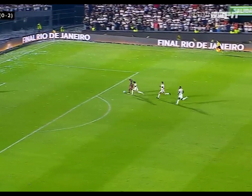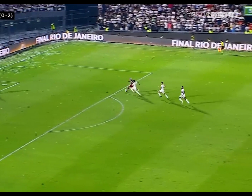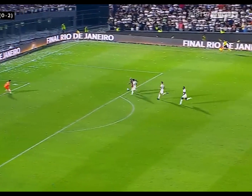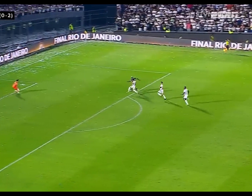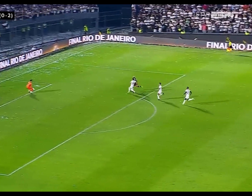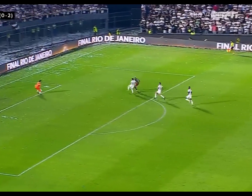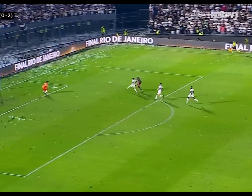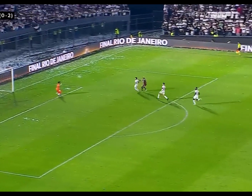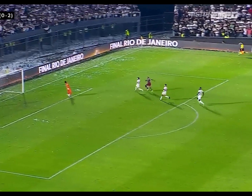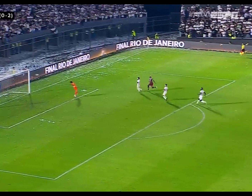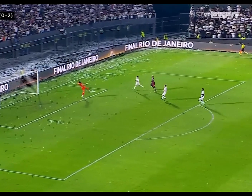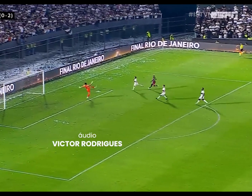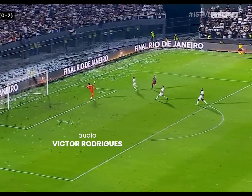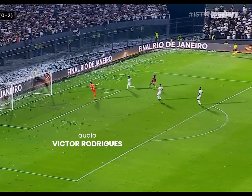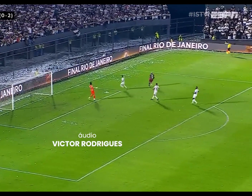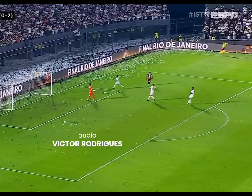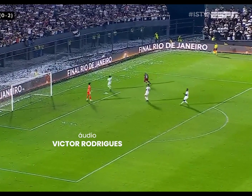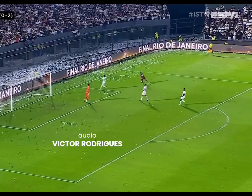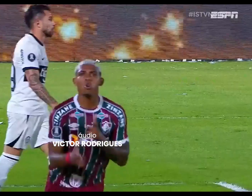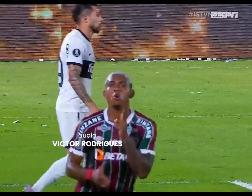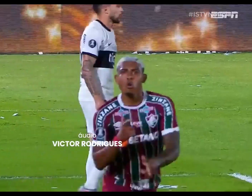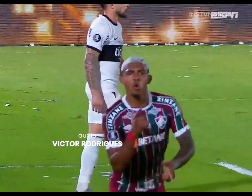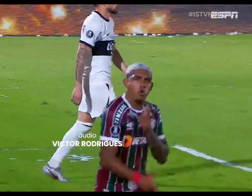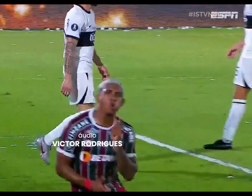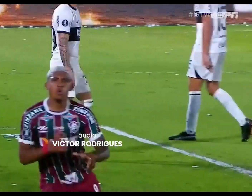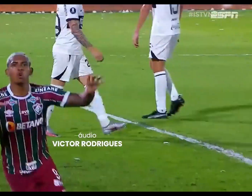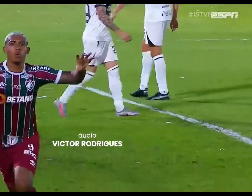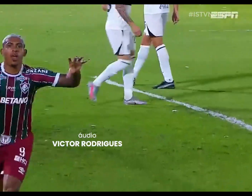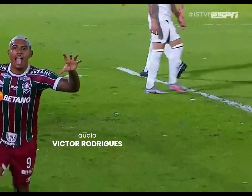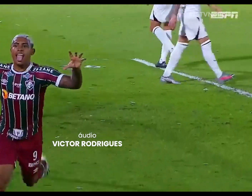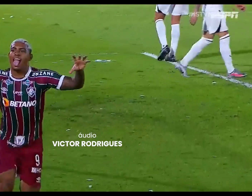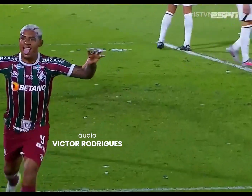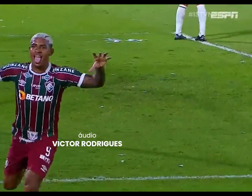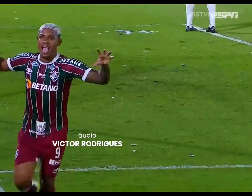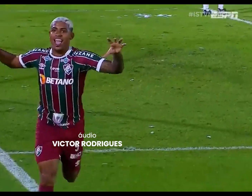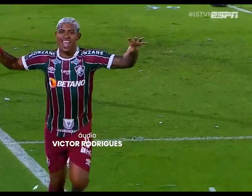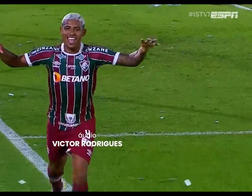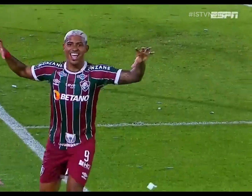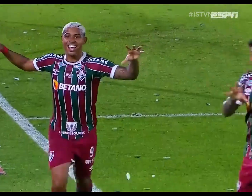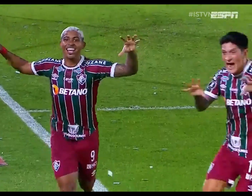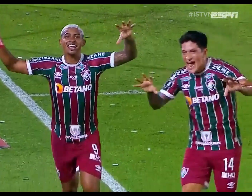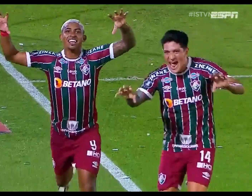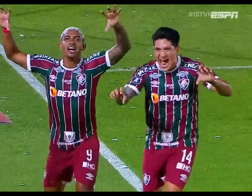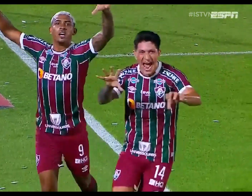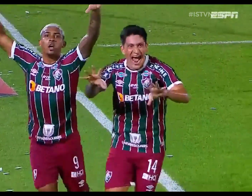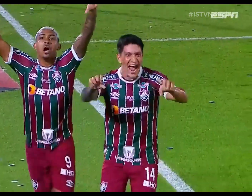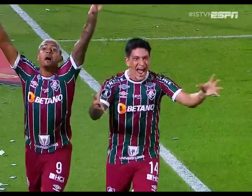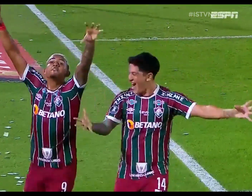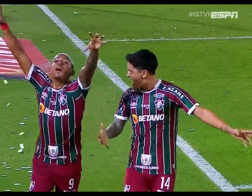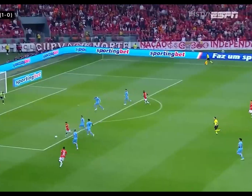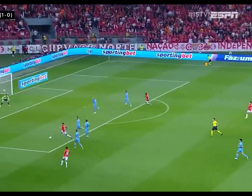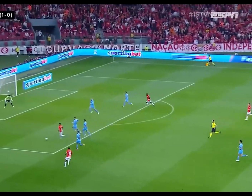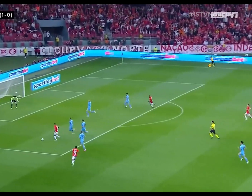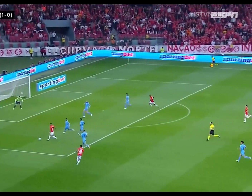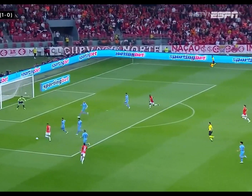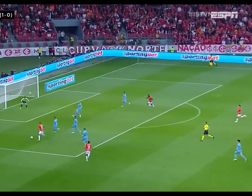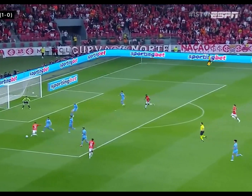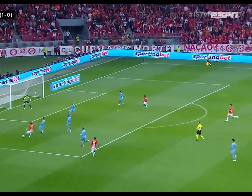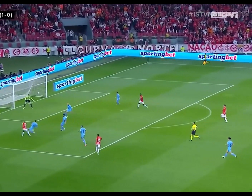duelo eletrizante de brasileiros nas semifinais da Copa Libertadores da América. O Maracanã, estádio da final da competição neste